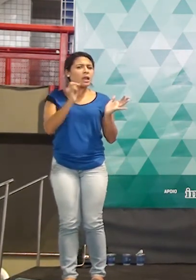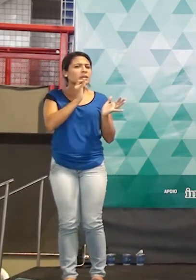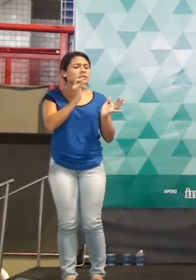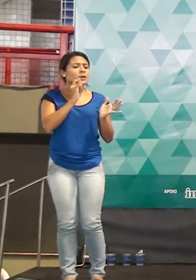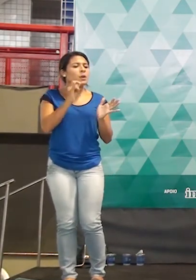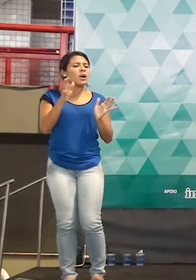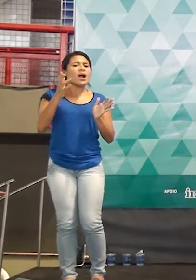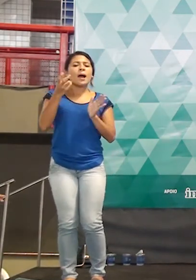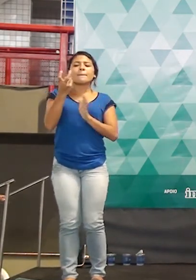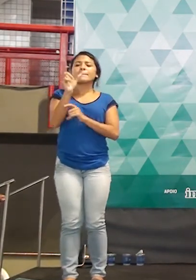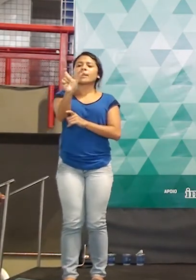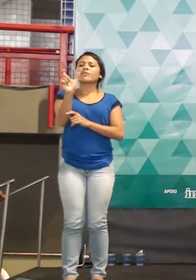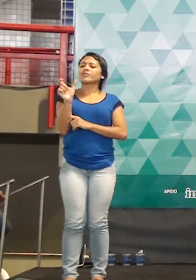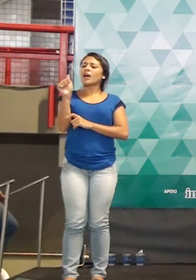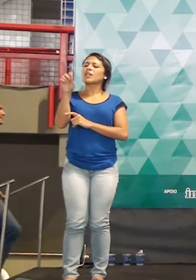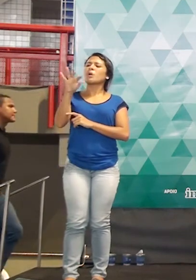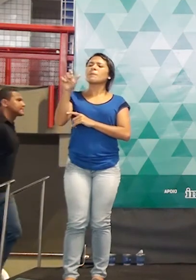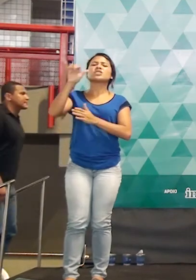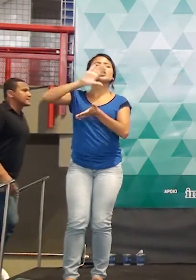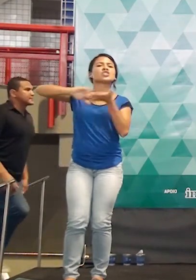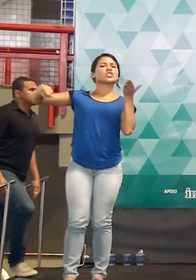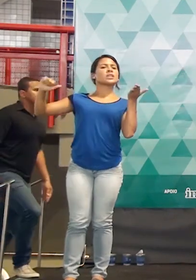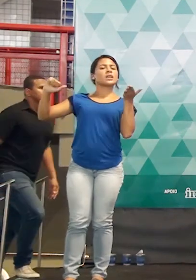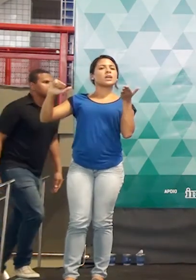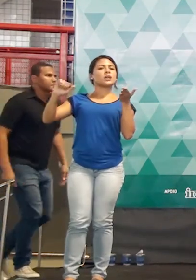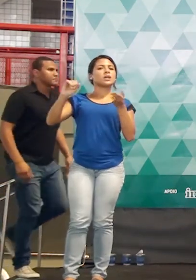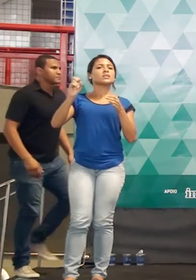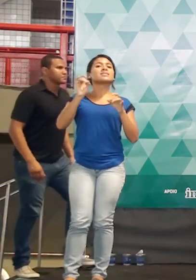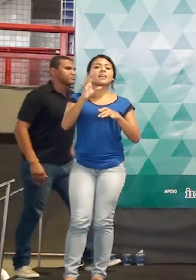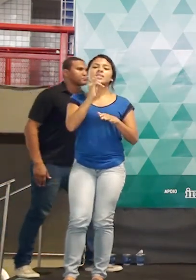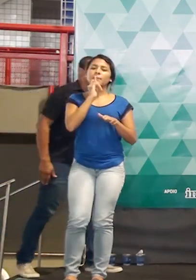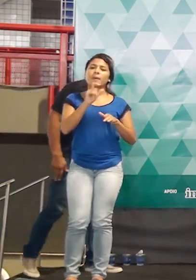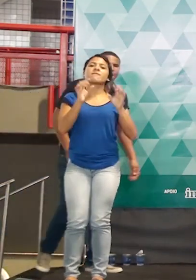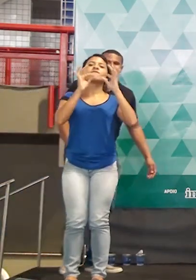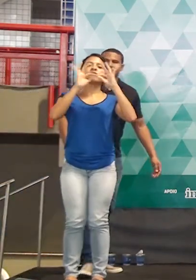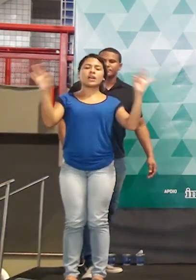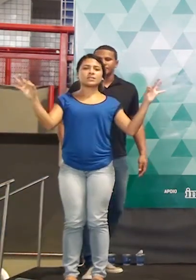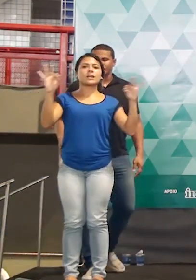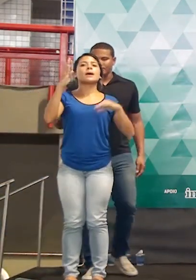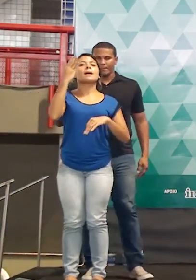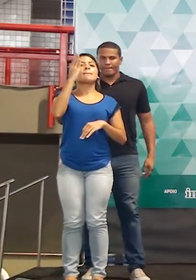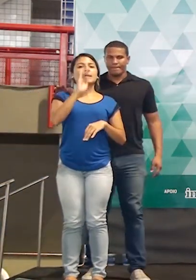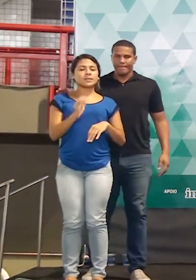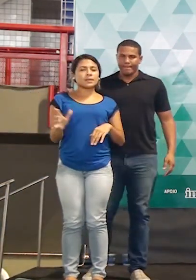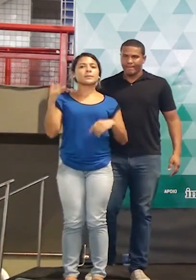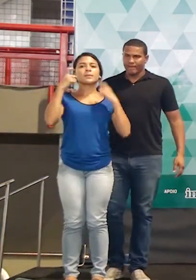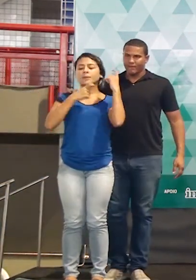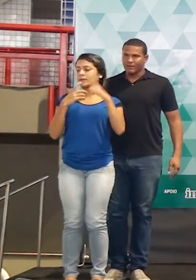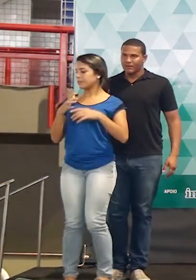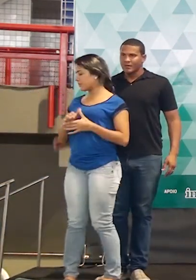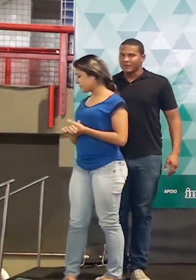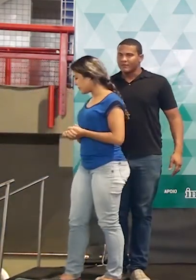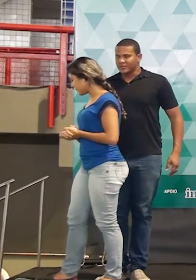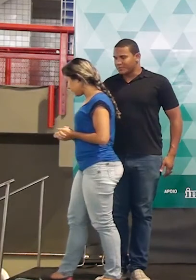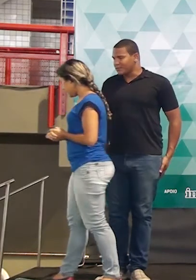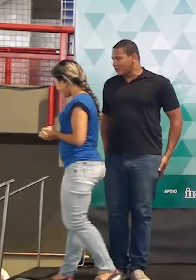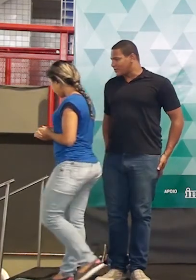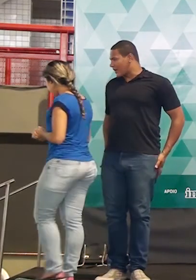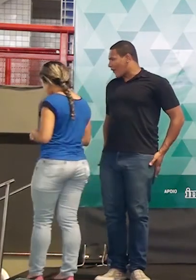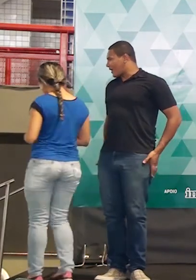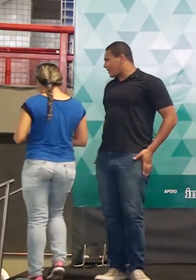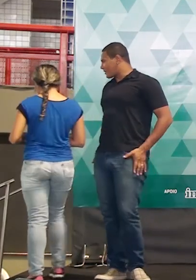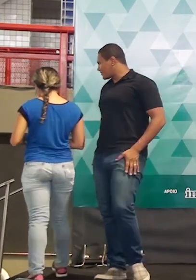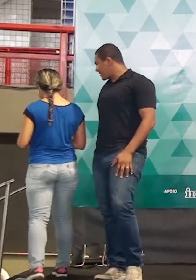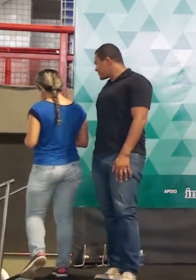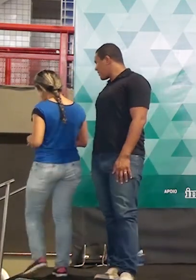o atualmente da sua vida. Basta dizer, o brasileiro está mais preocupado com a sua saúde. Quando você diz que